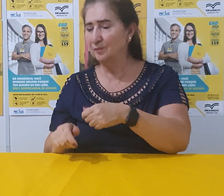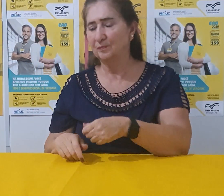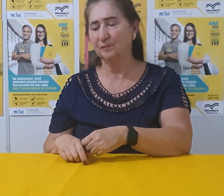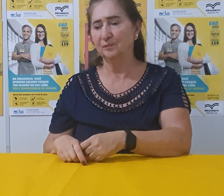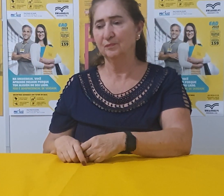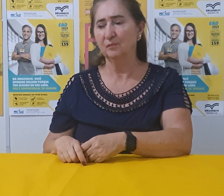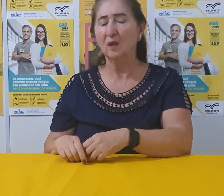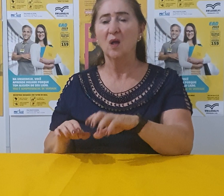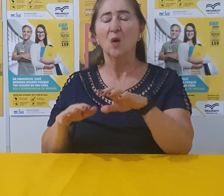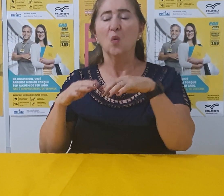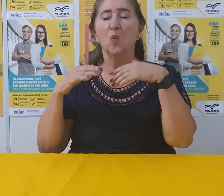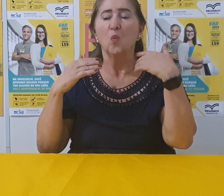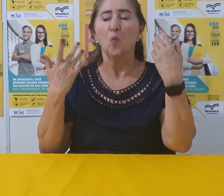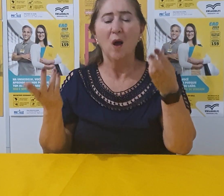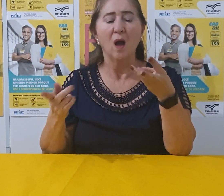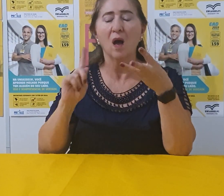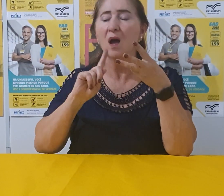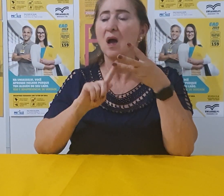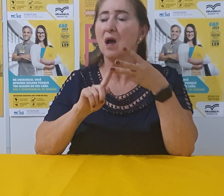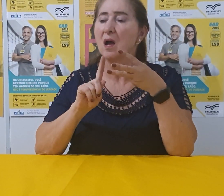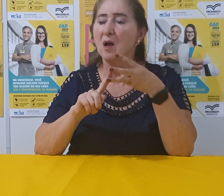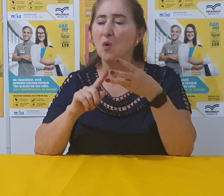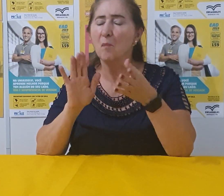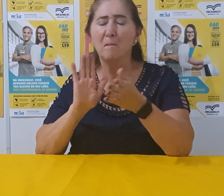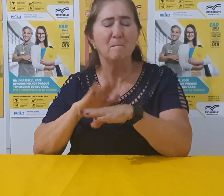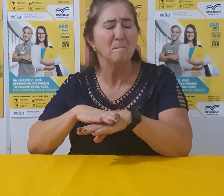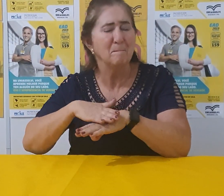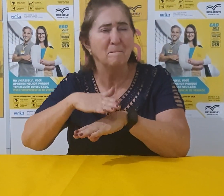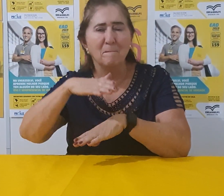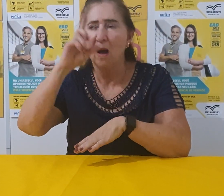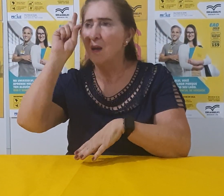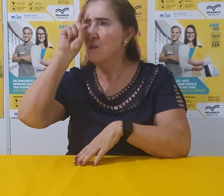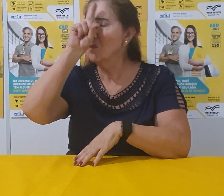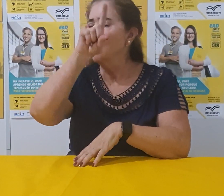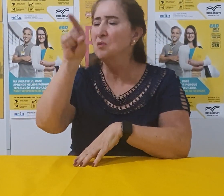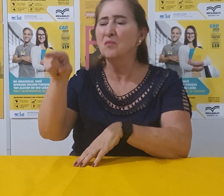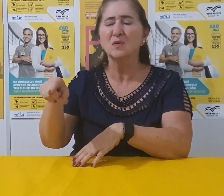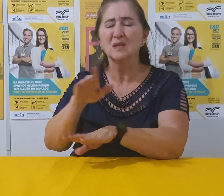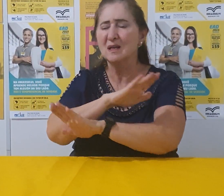Qual a sua maior dificuldade que o fez pensar em parar de estudar?